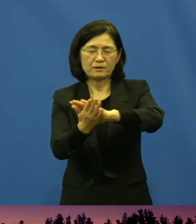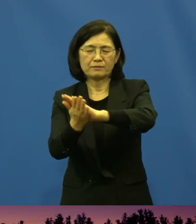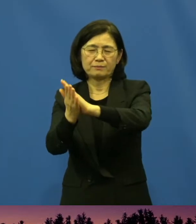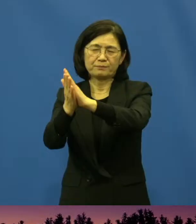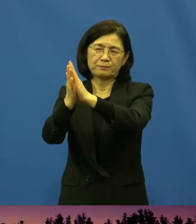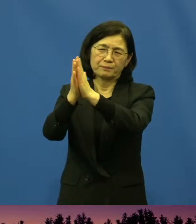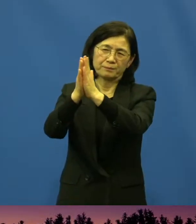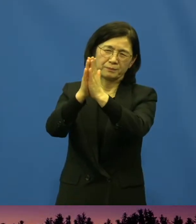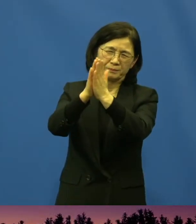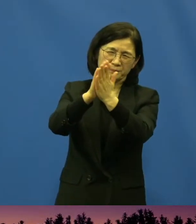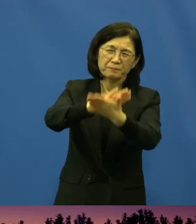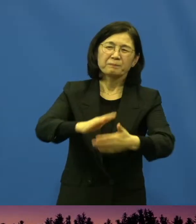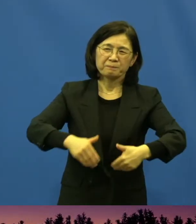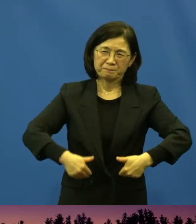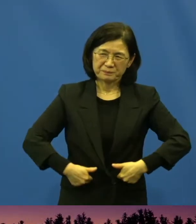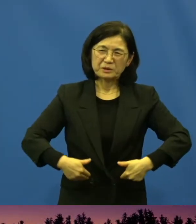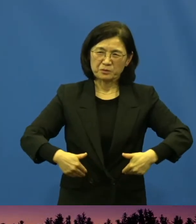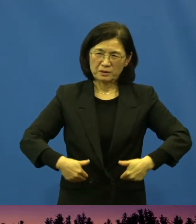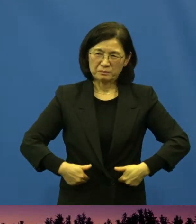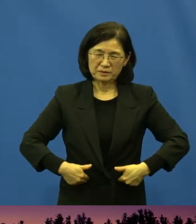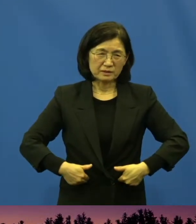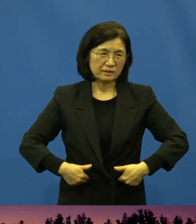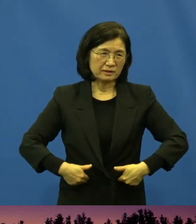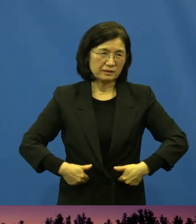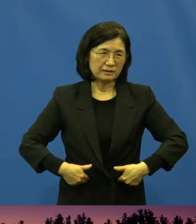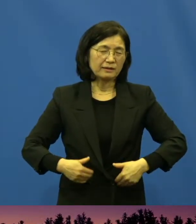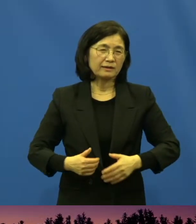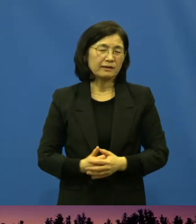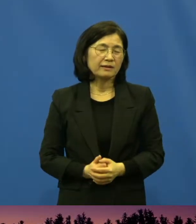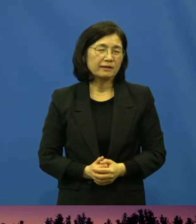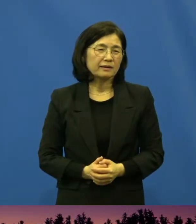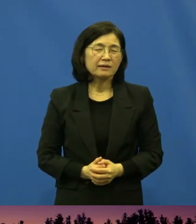있는 매우 중요한 기준이에요.